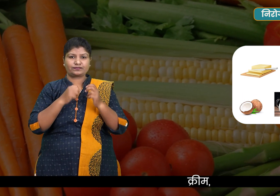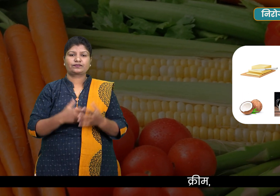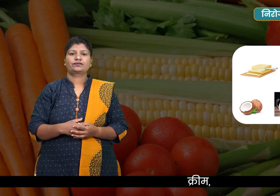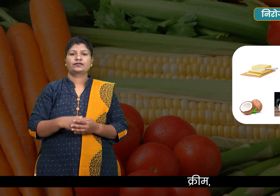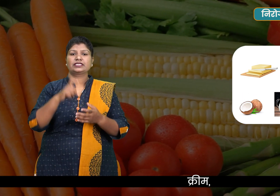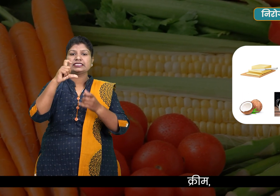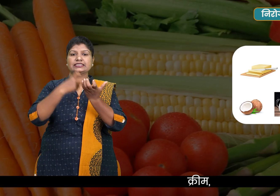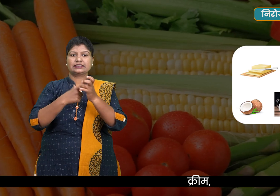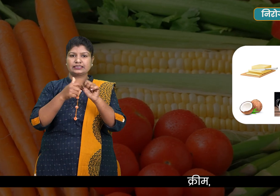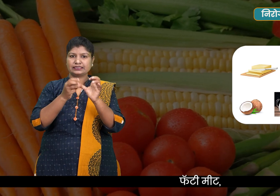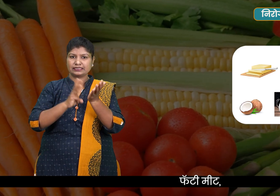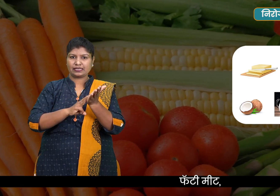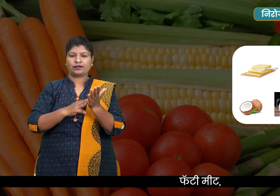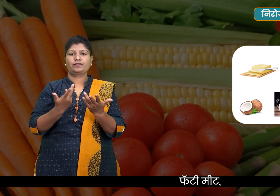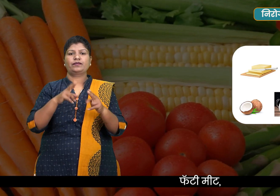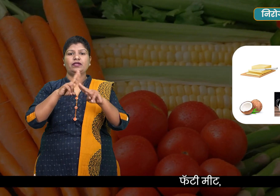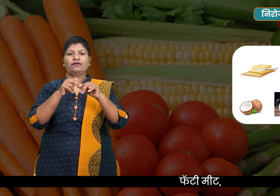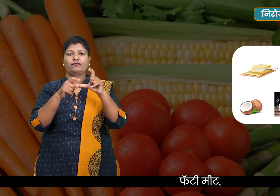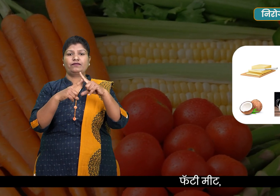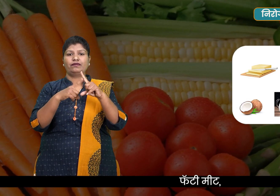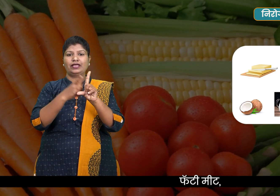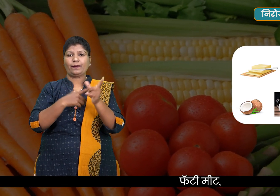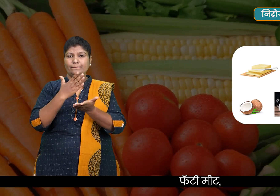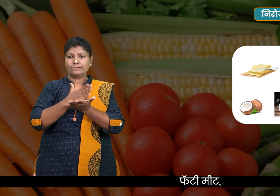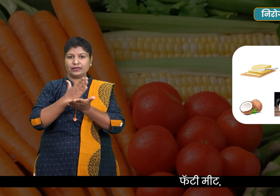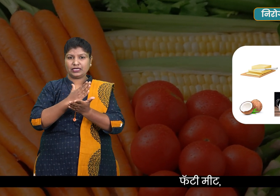क्रीम, फॅटी मीठ,